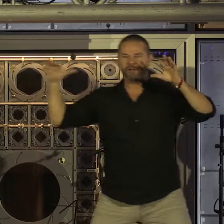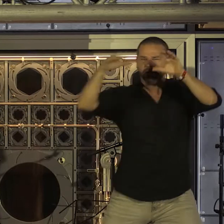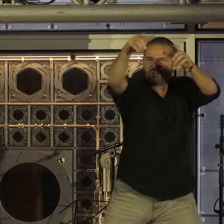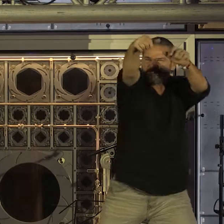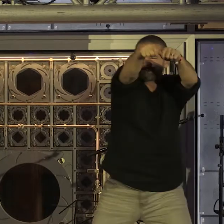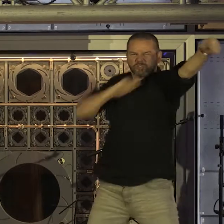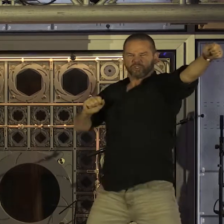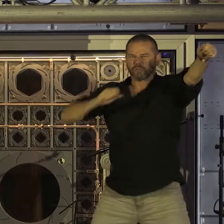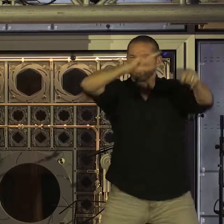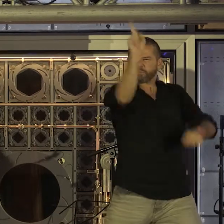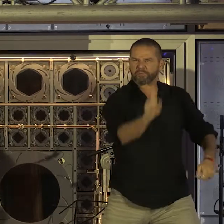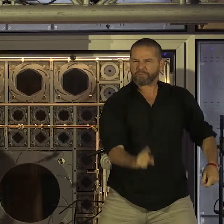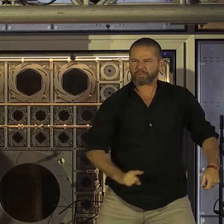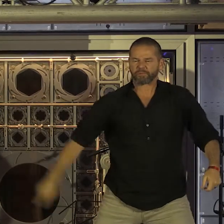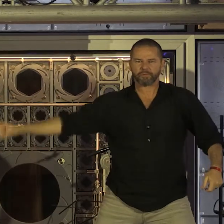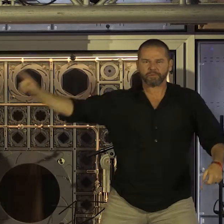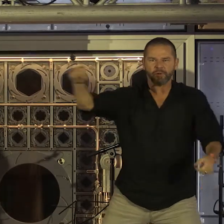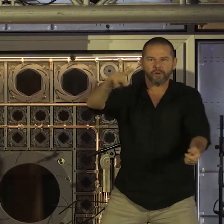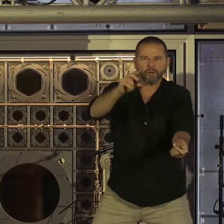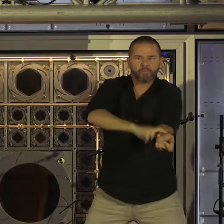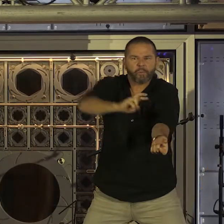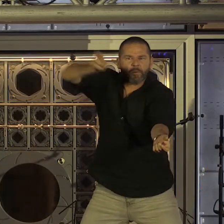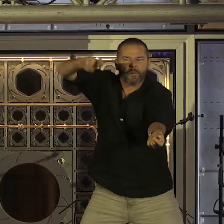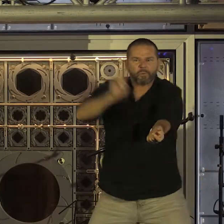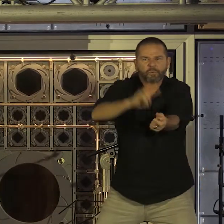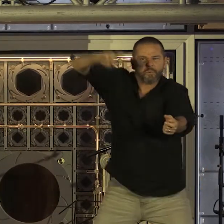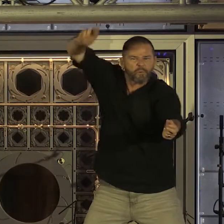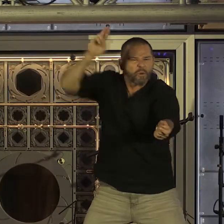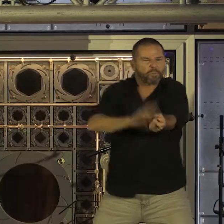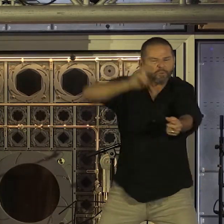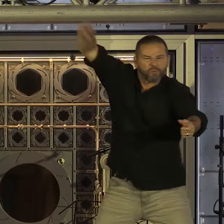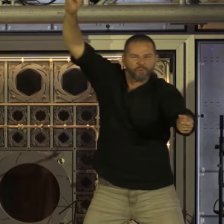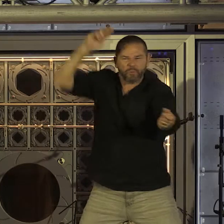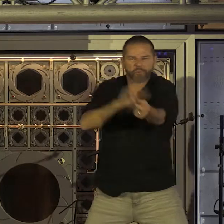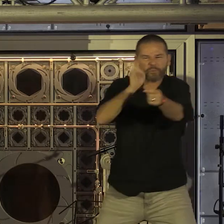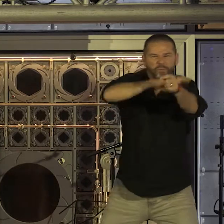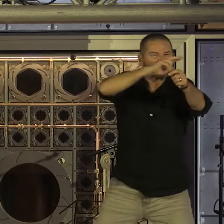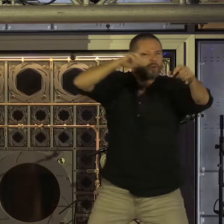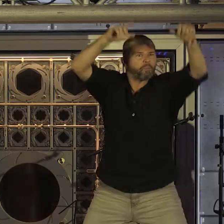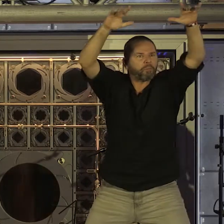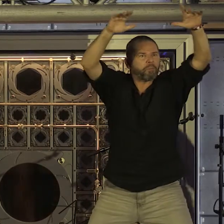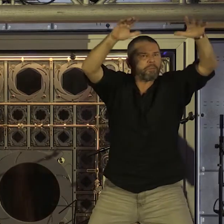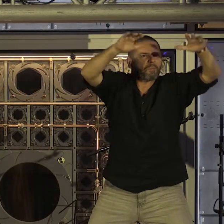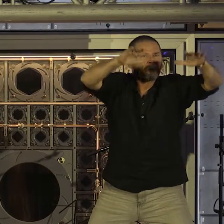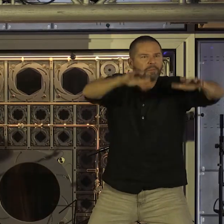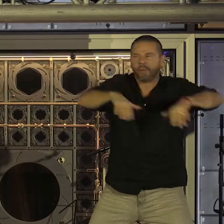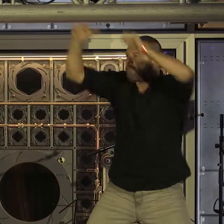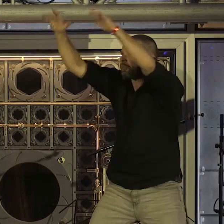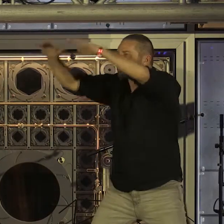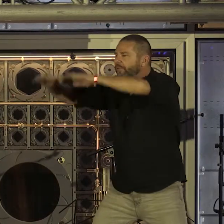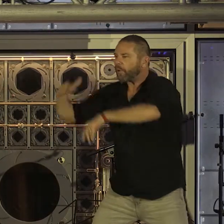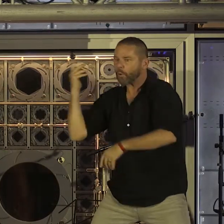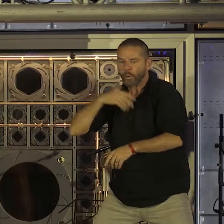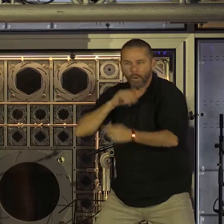blanches brûle tant et plus. Une précipitation incolore et nue où disparaissent